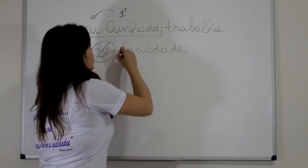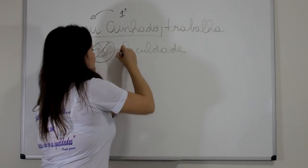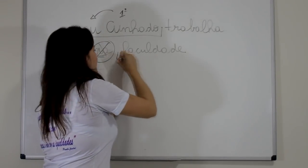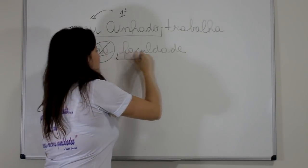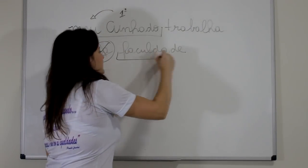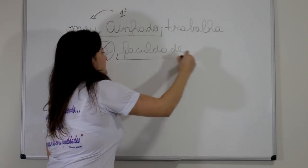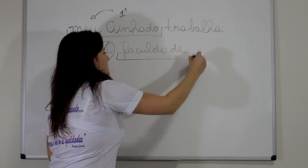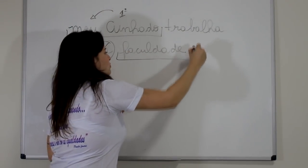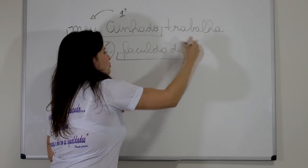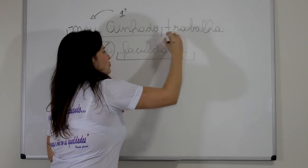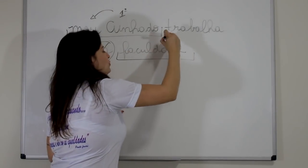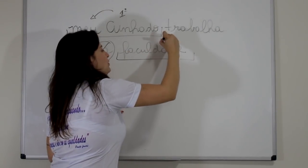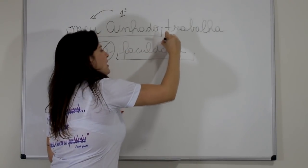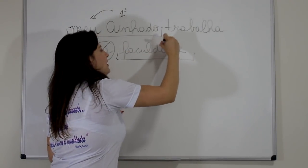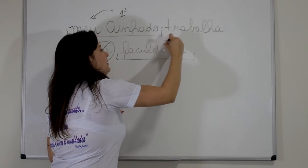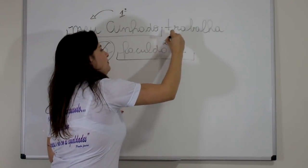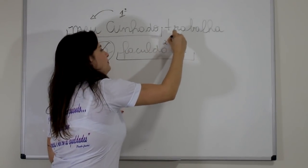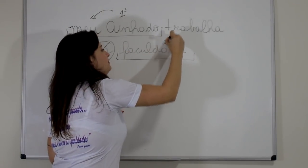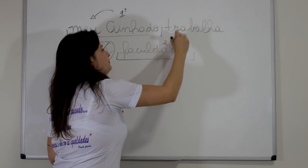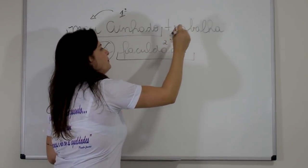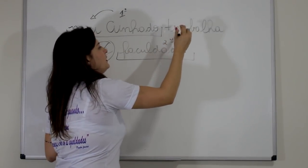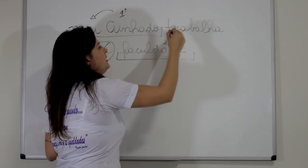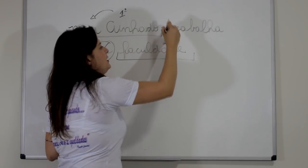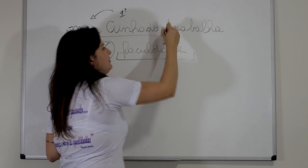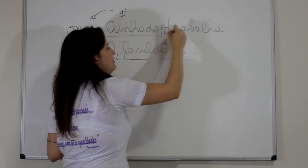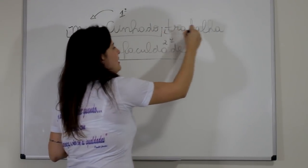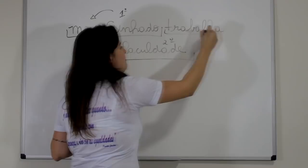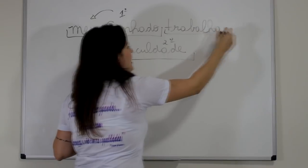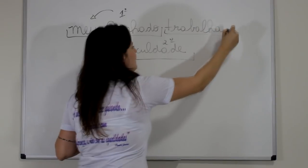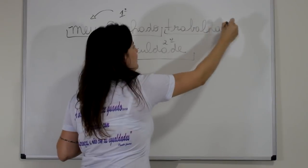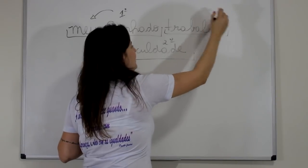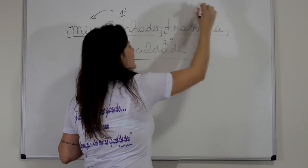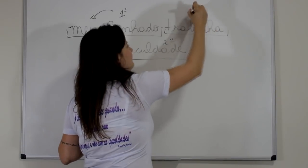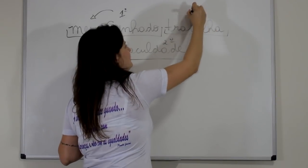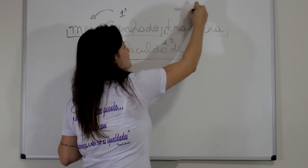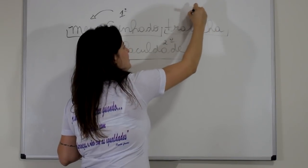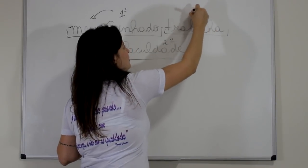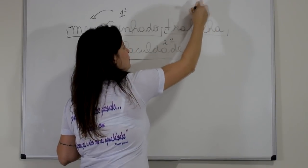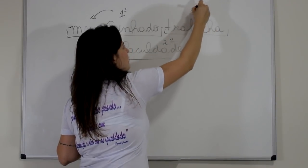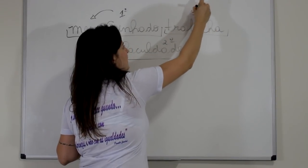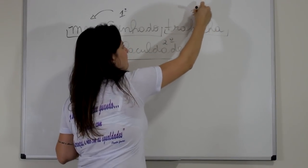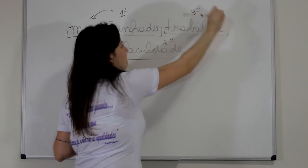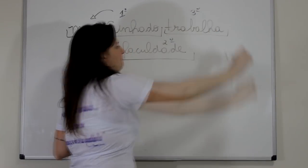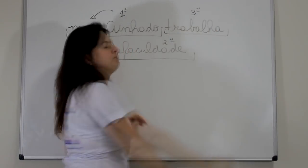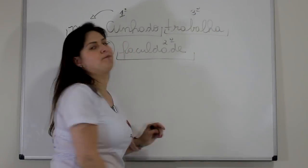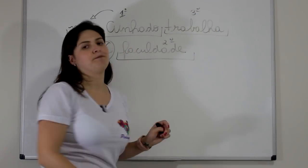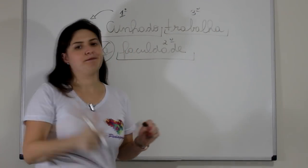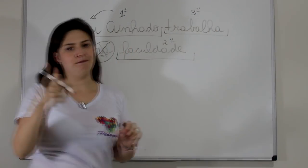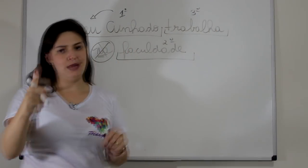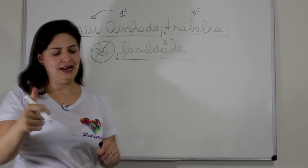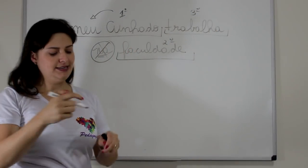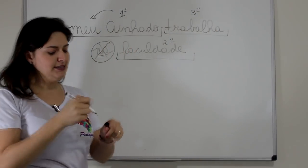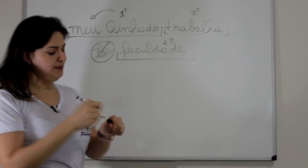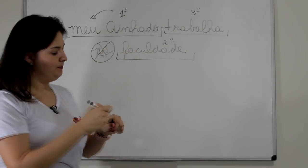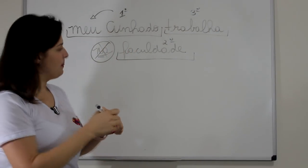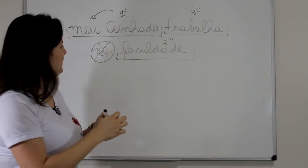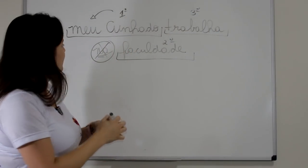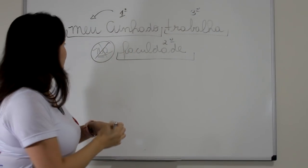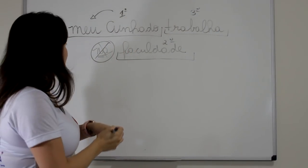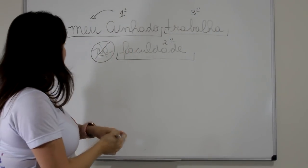faculdade em segundo lugar e trabalha em terceiro lugar. Beleza?